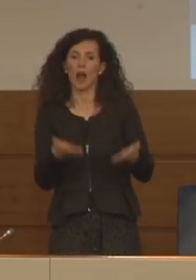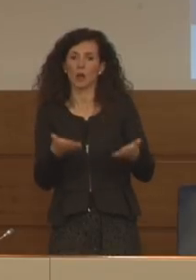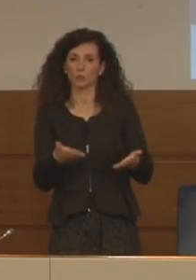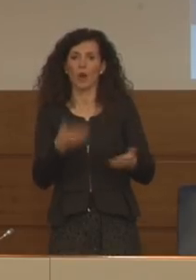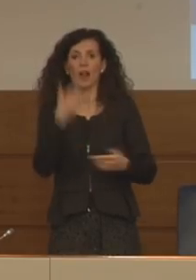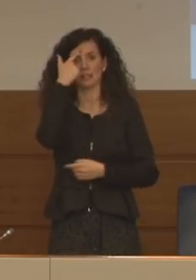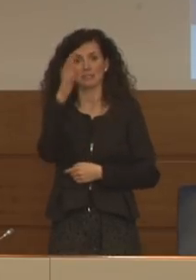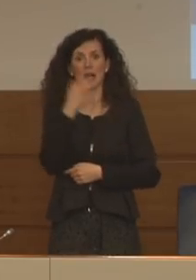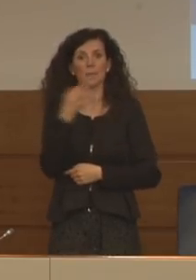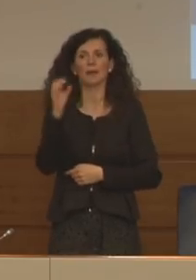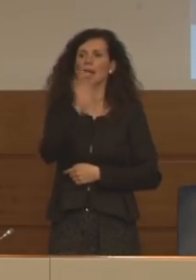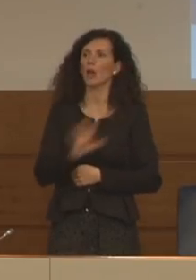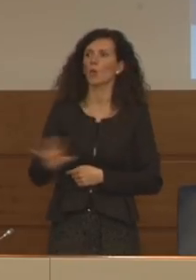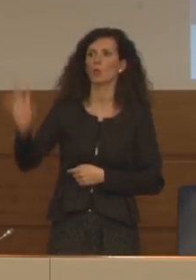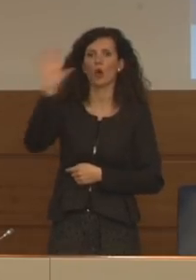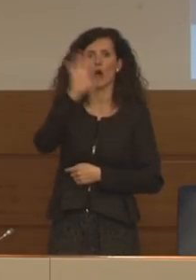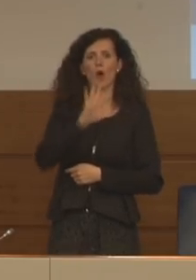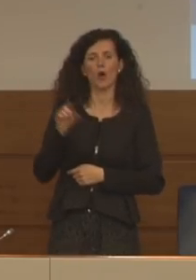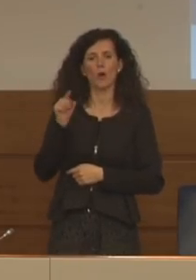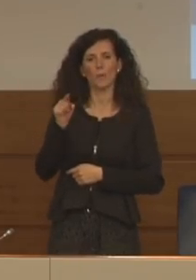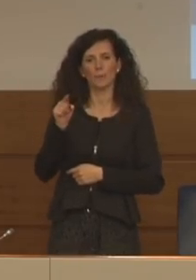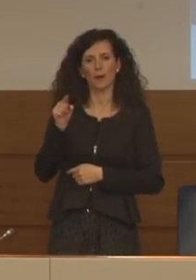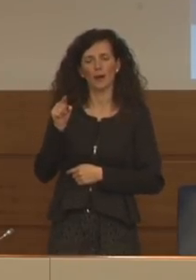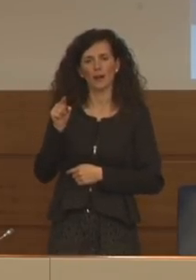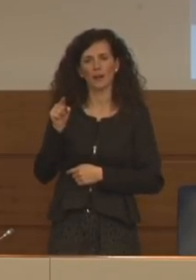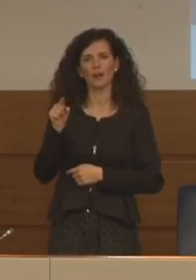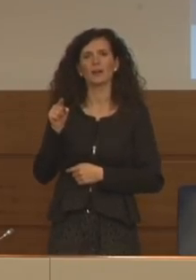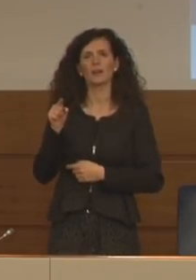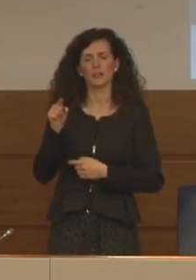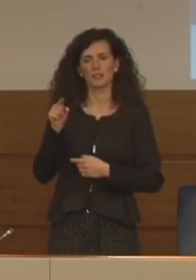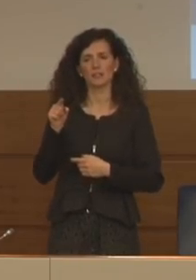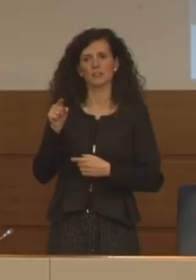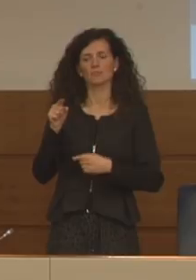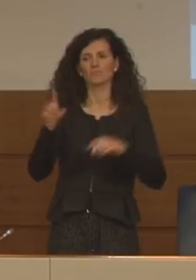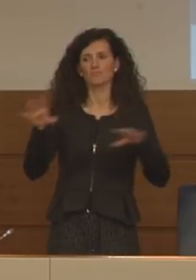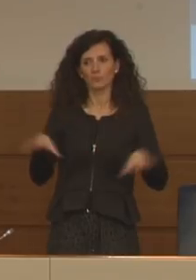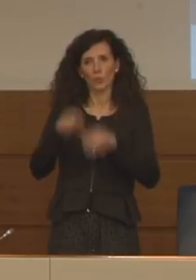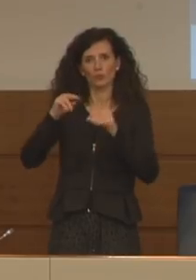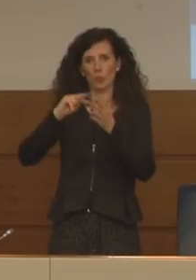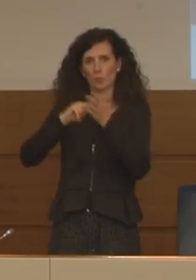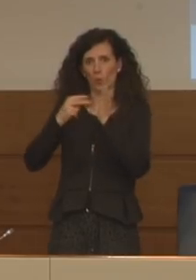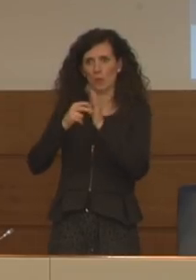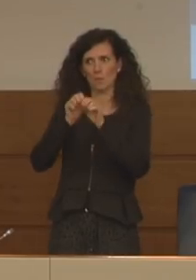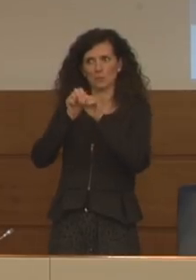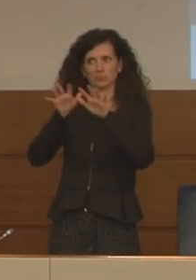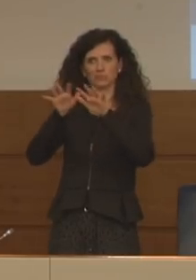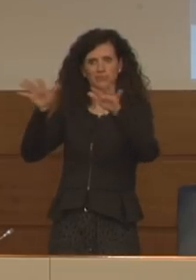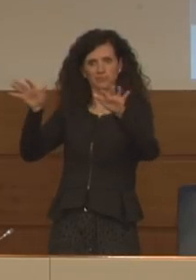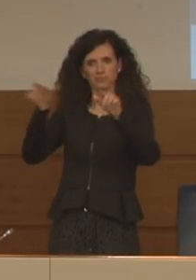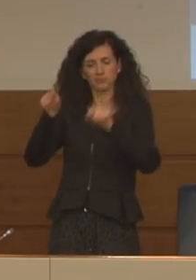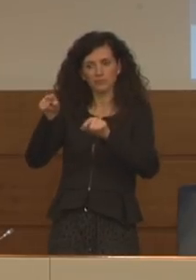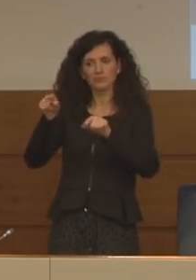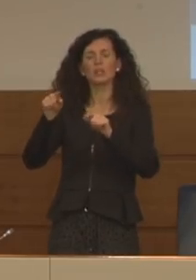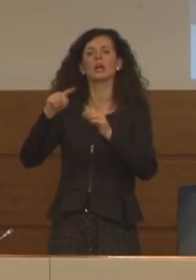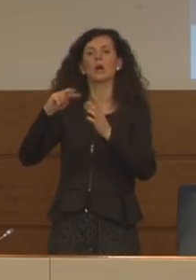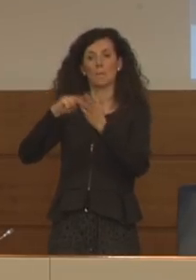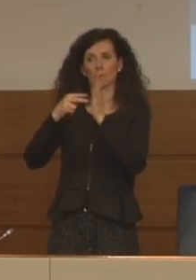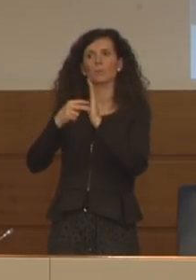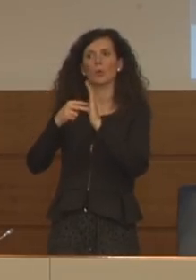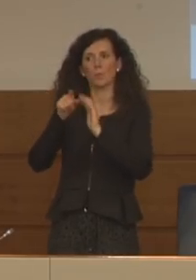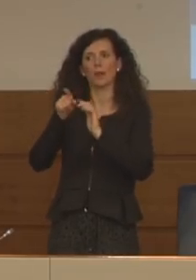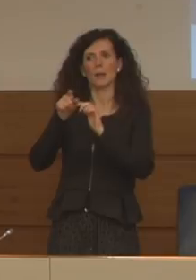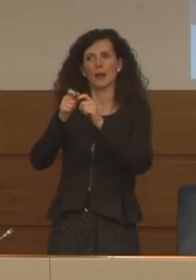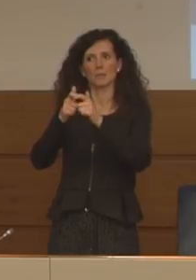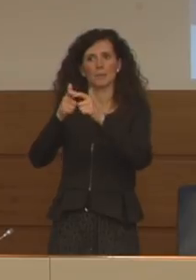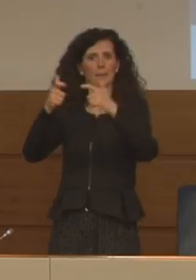paesi europei dopo un'iniziale negazione del problema il problema essendo si è manifestato in tutta la